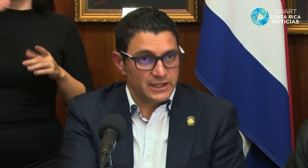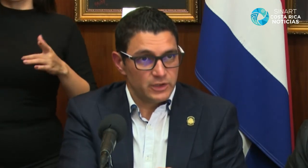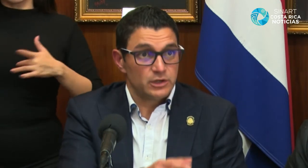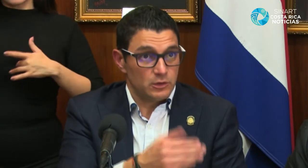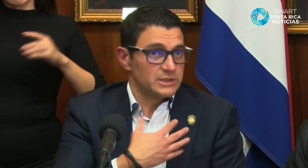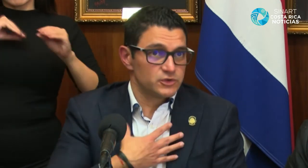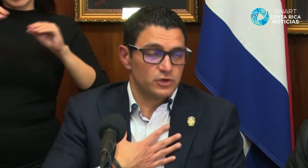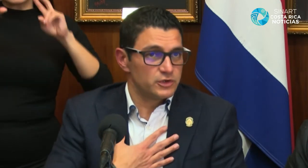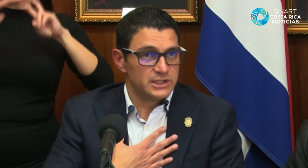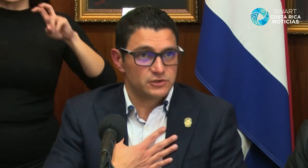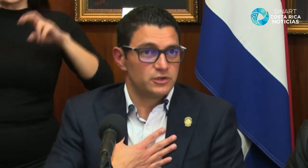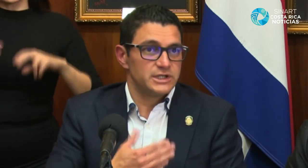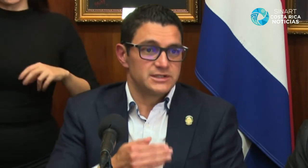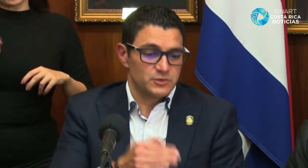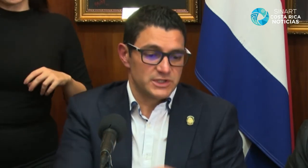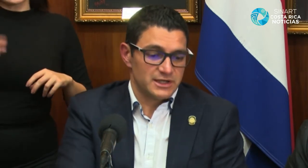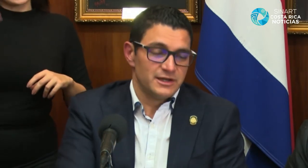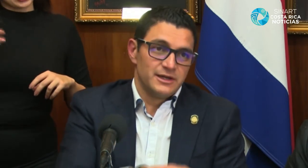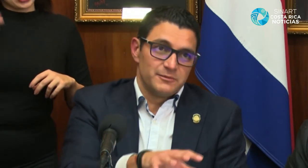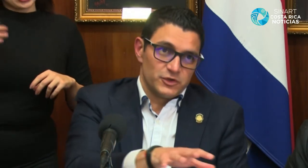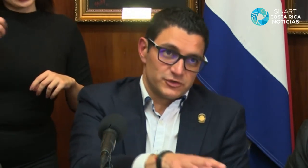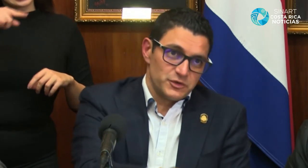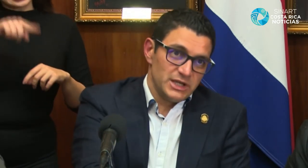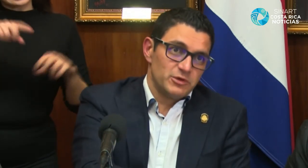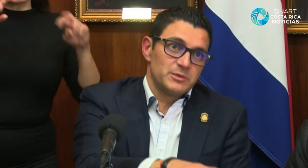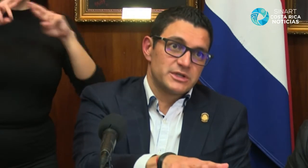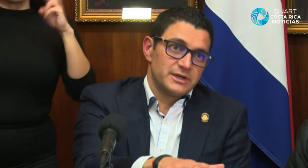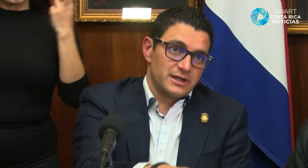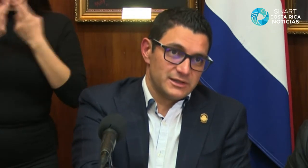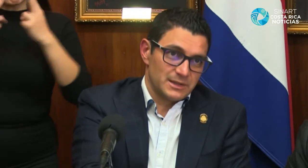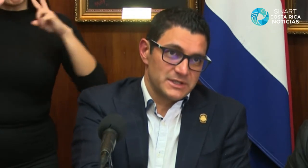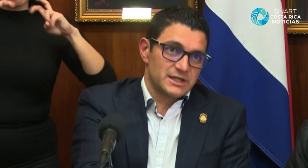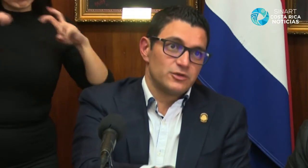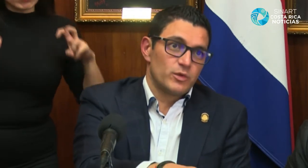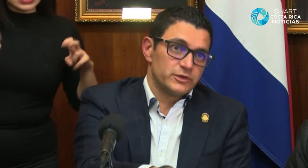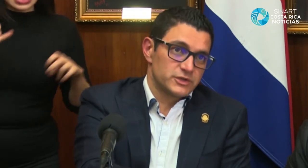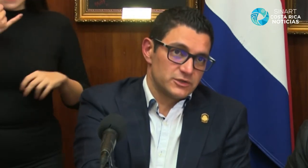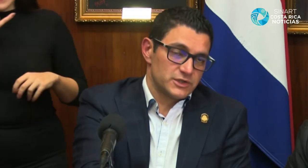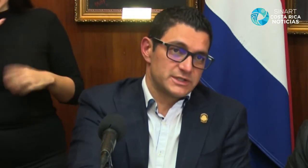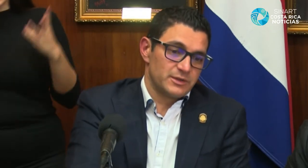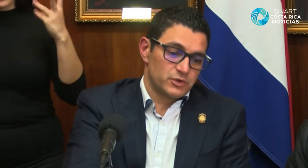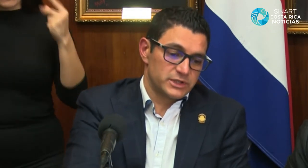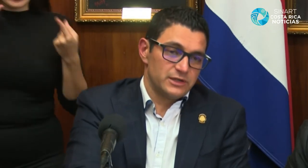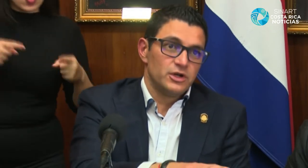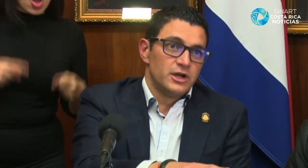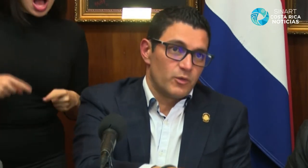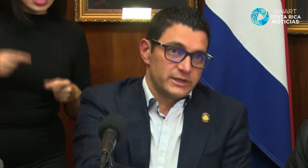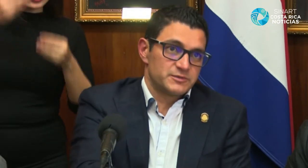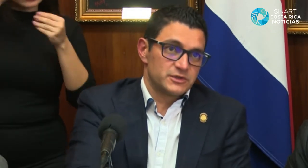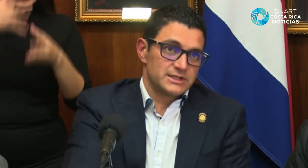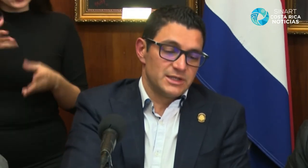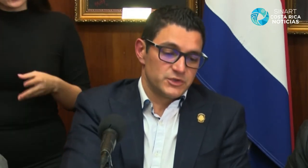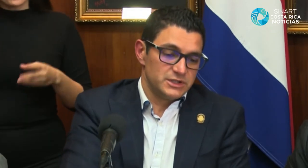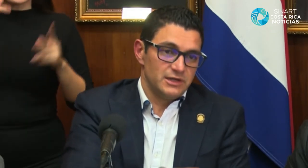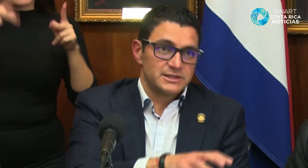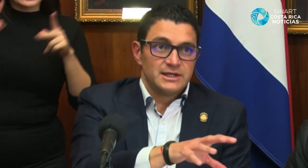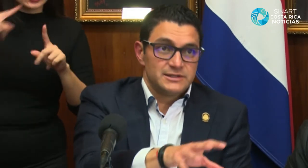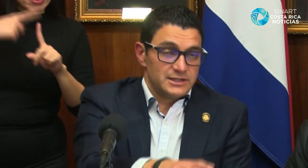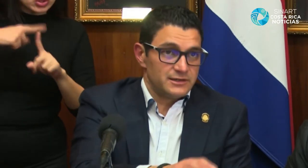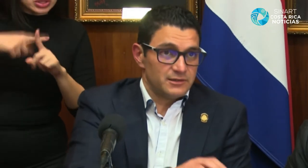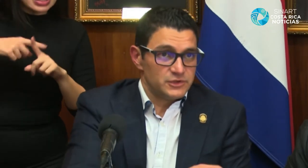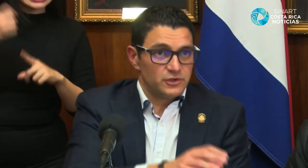análisis diario, que lo hacemos todos los días hacemos nos reunimos, vemos a ver qué está pasando, cuántos casos se están reportando, cuántas personas salen